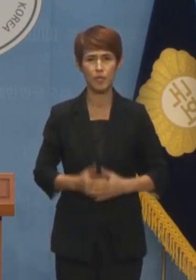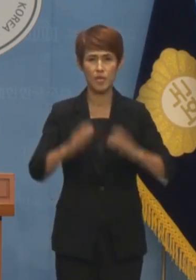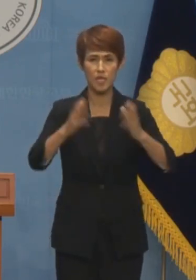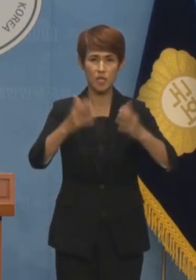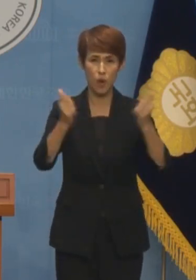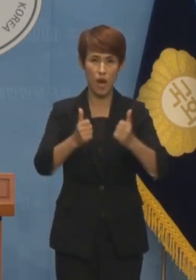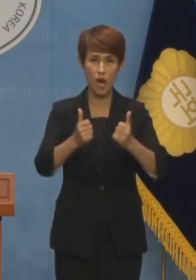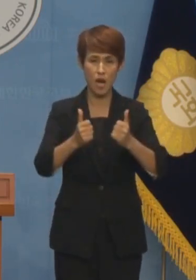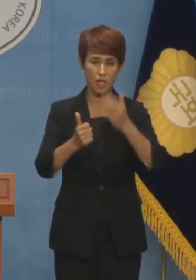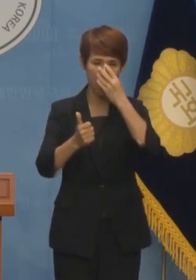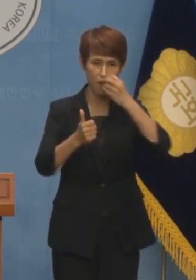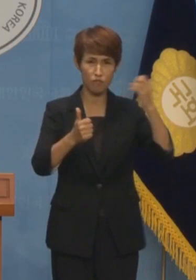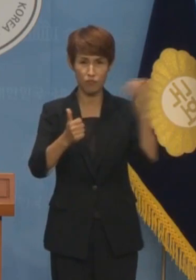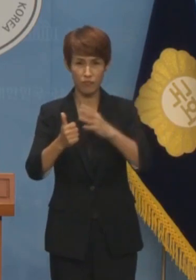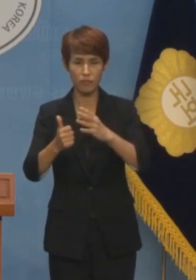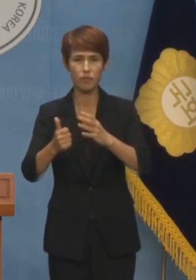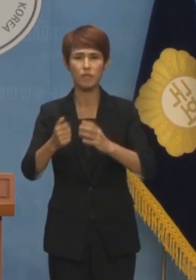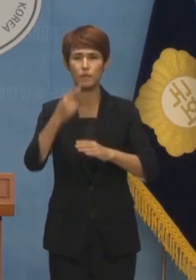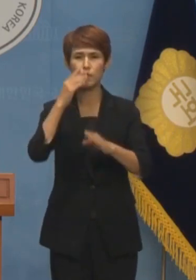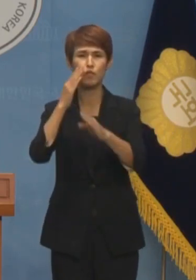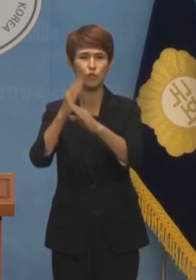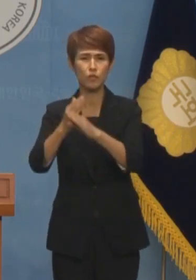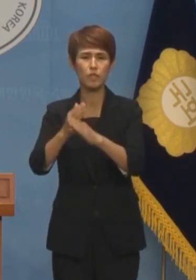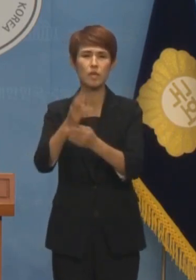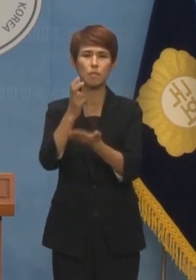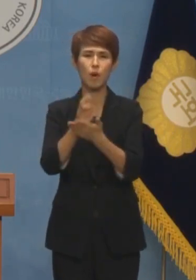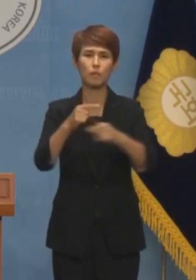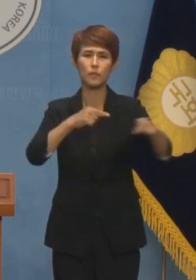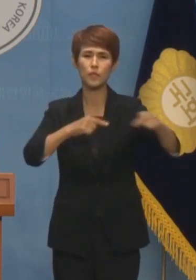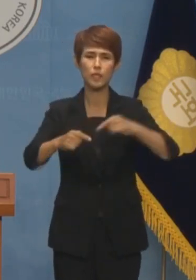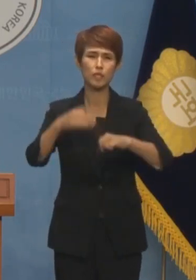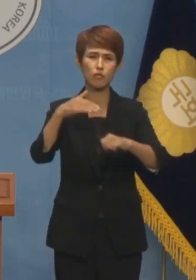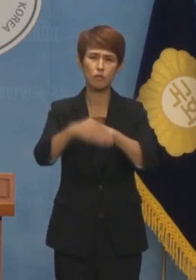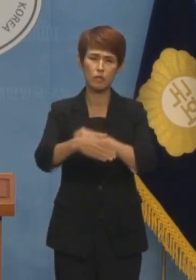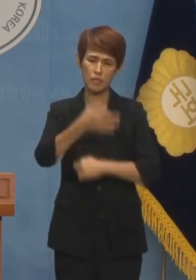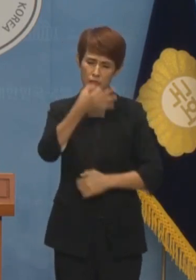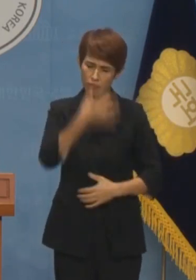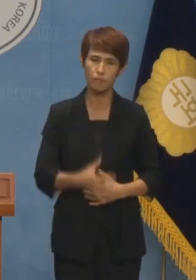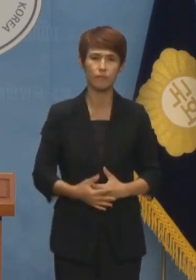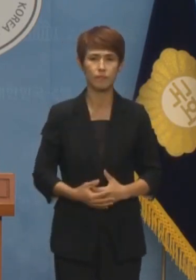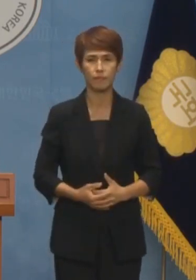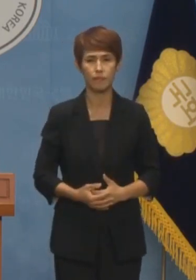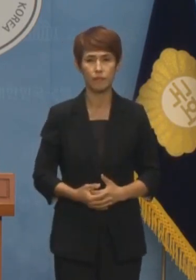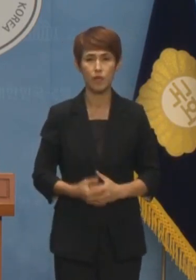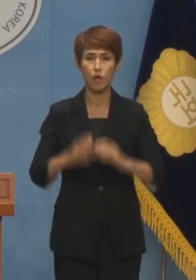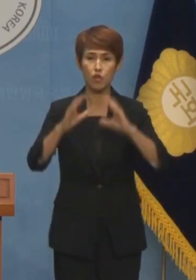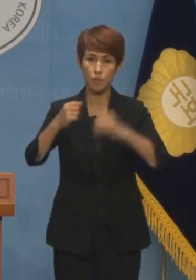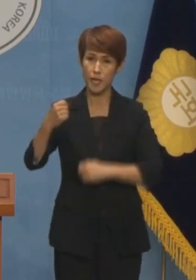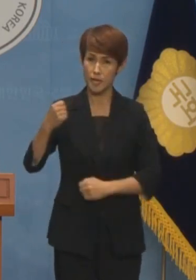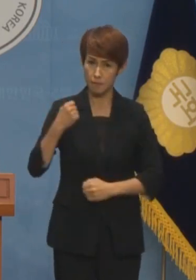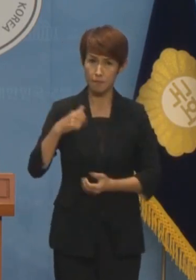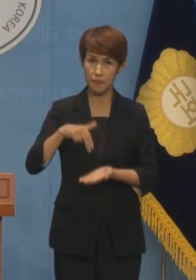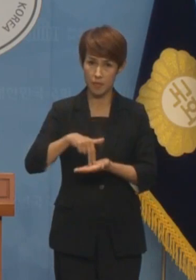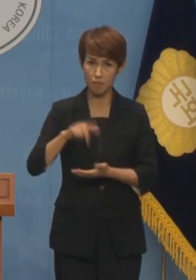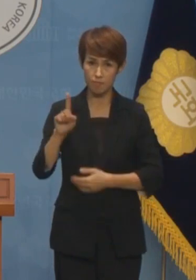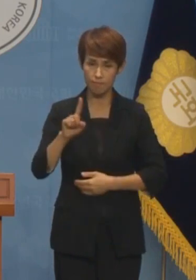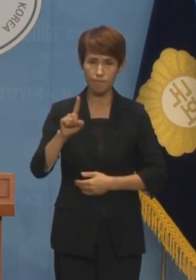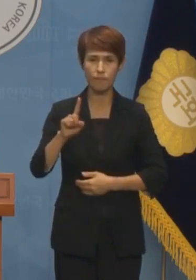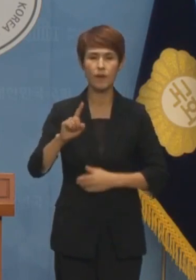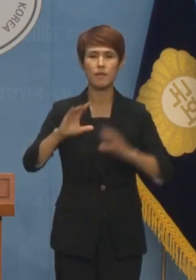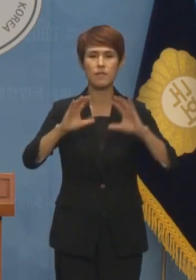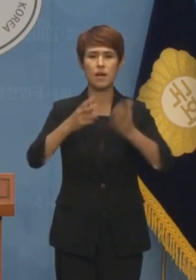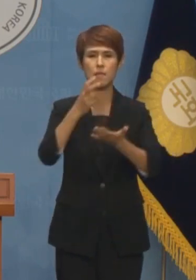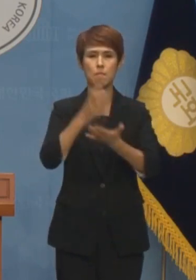복고에 대한민국의 민주주의와 법치주의가 질식하고 있습니다. 국민의힘은 대한민국 헌법